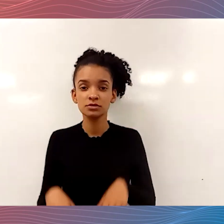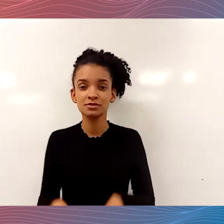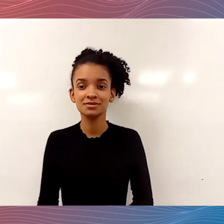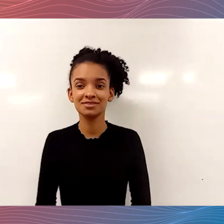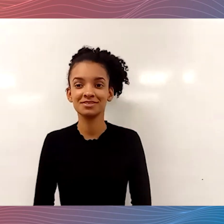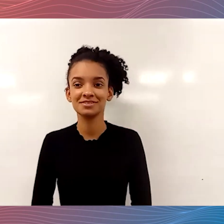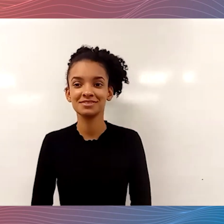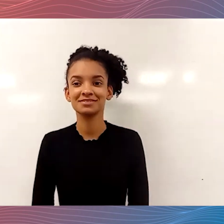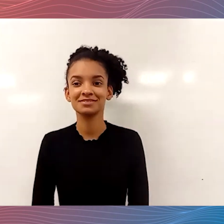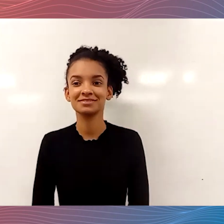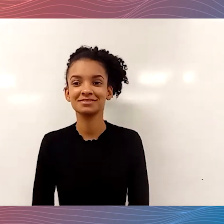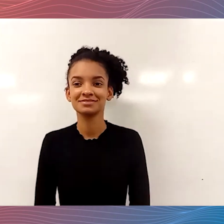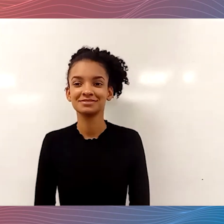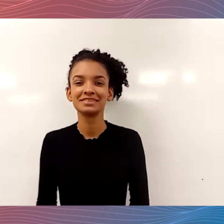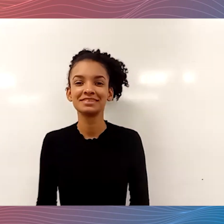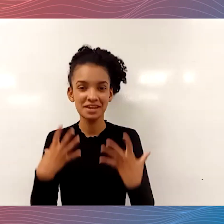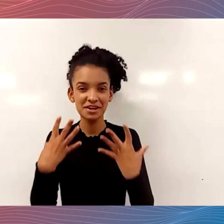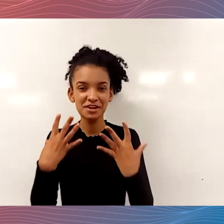Vamos mergulhar?